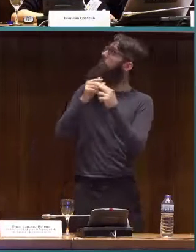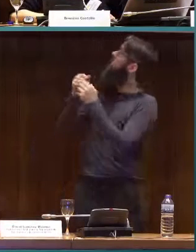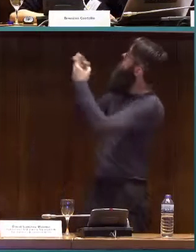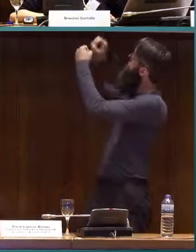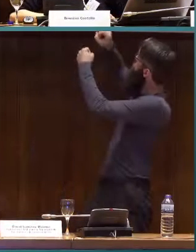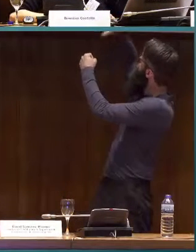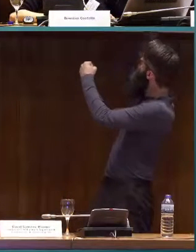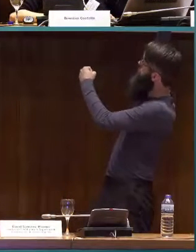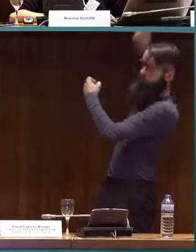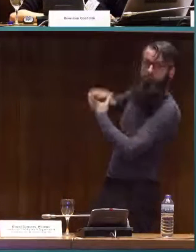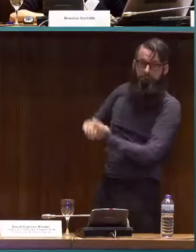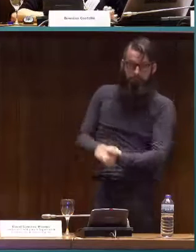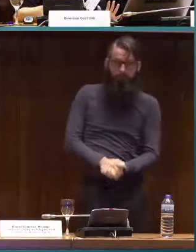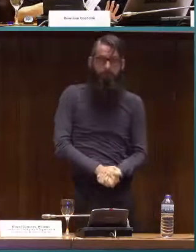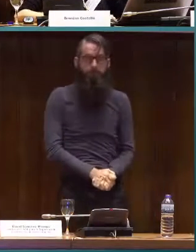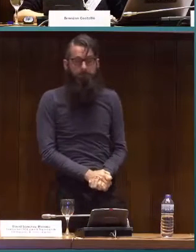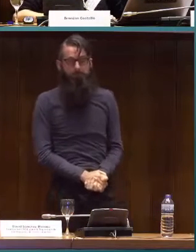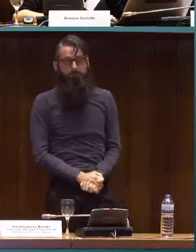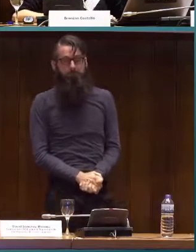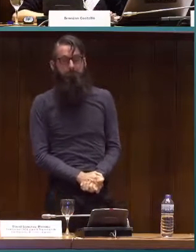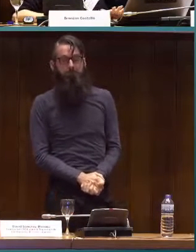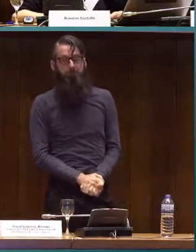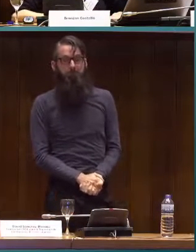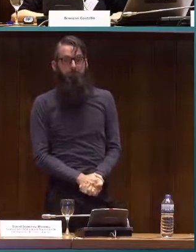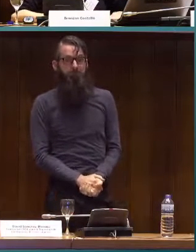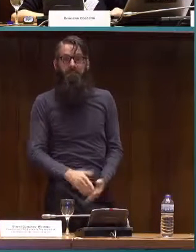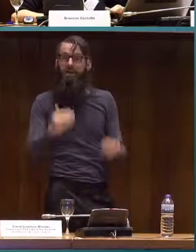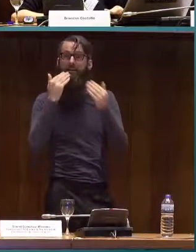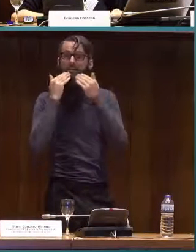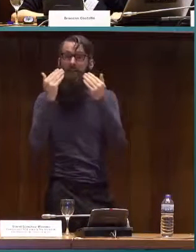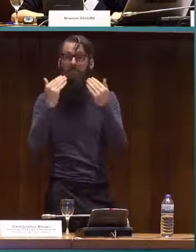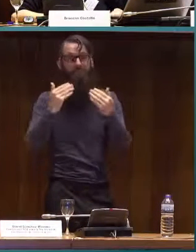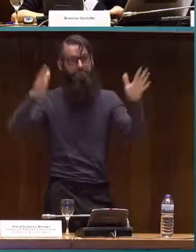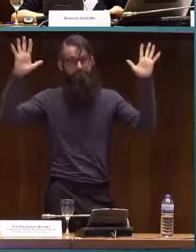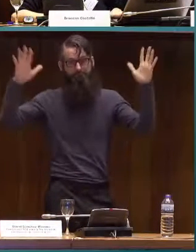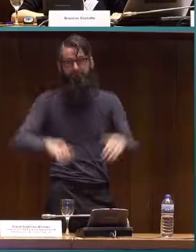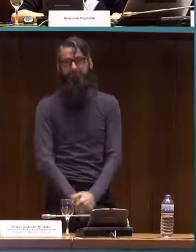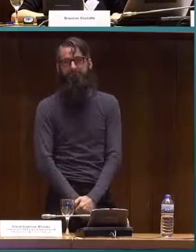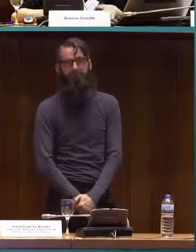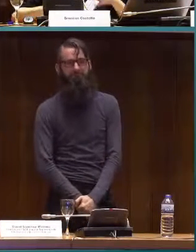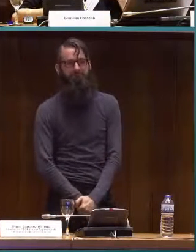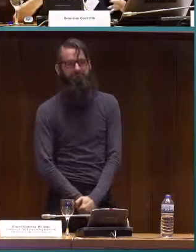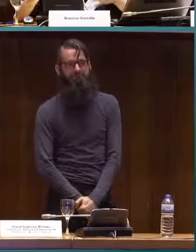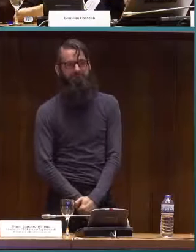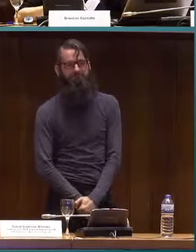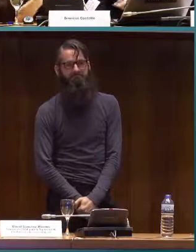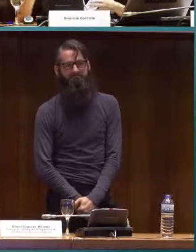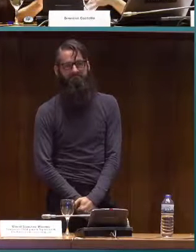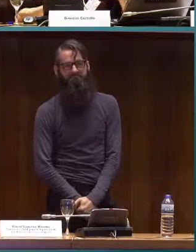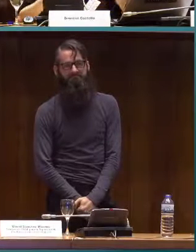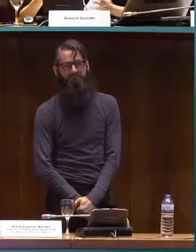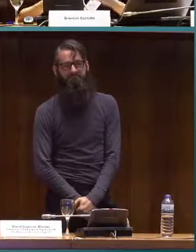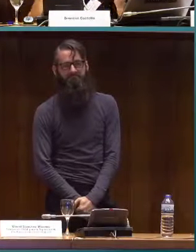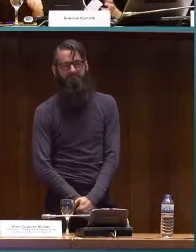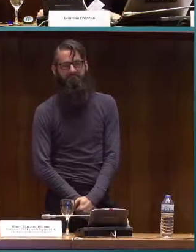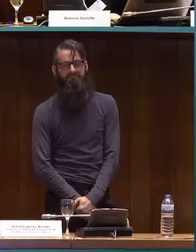a Ixone Sáenz. Y también queríamos agradecer a Patricia Cabredo, a Josep Quer y a Saúl Villameriel,